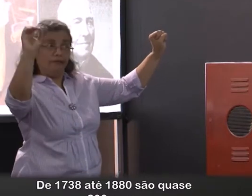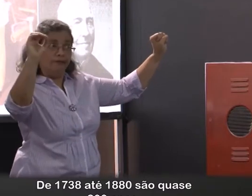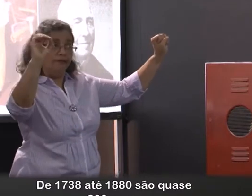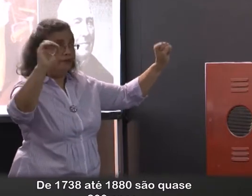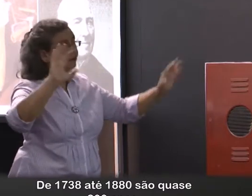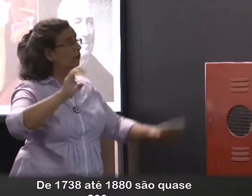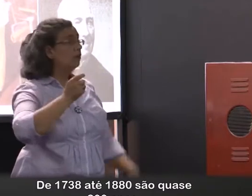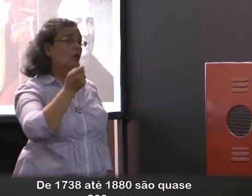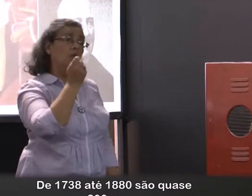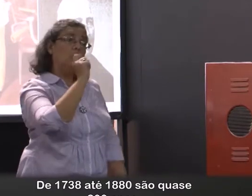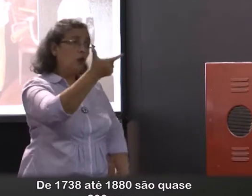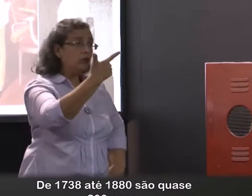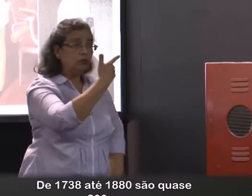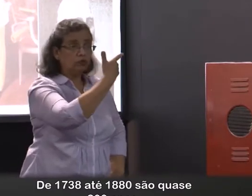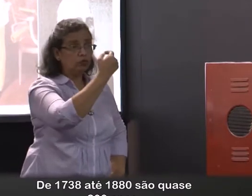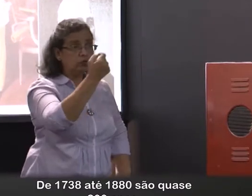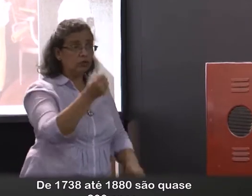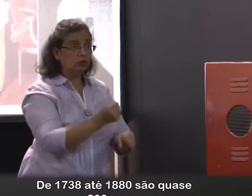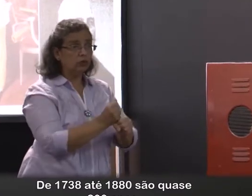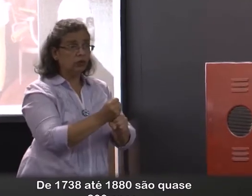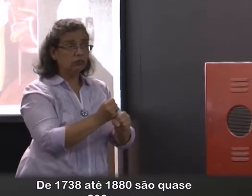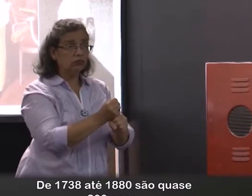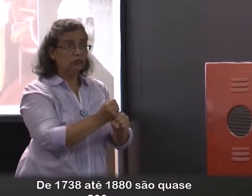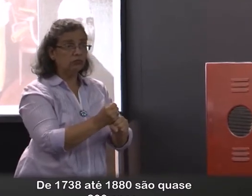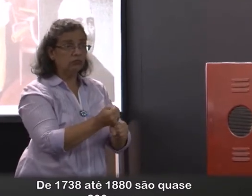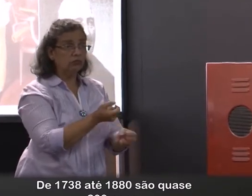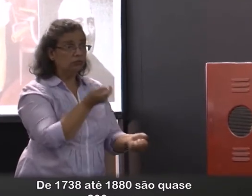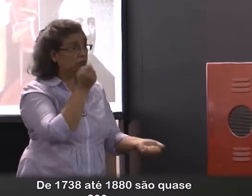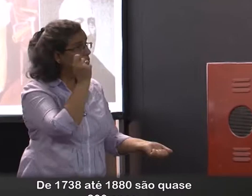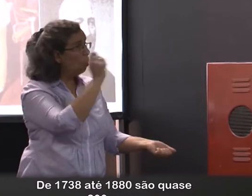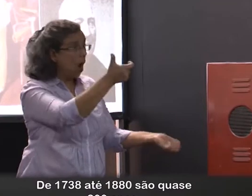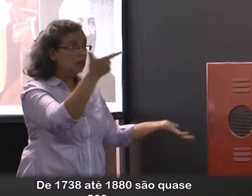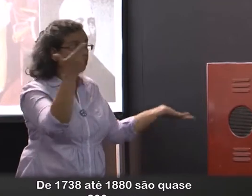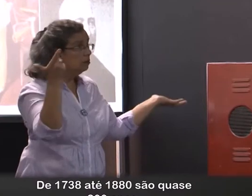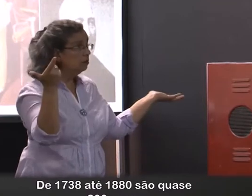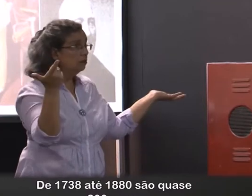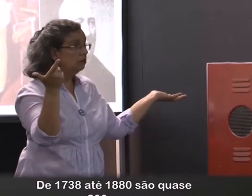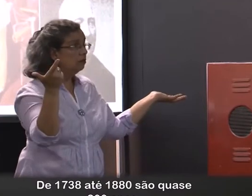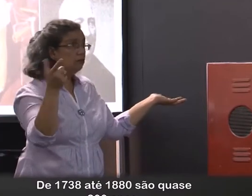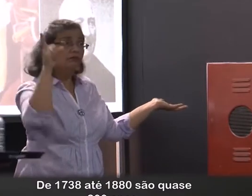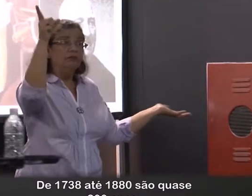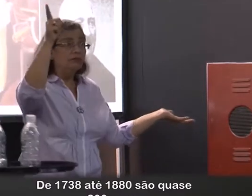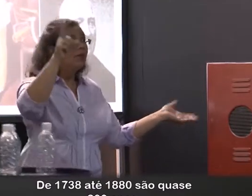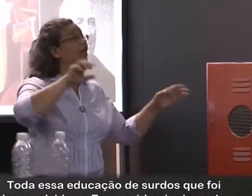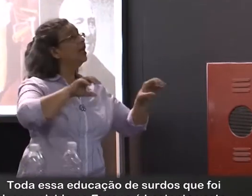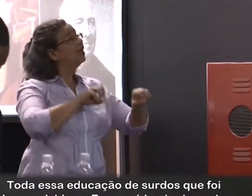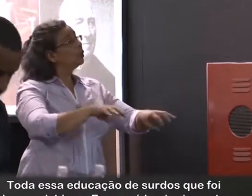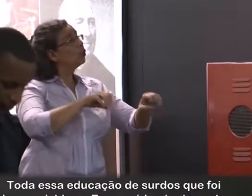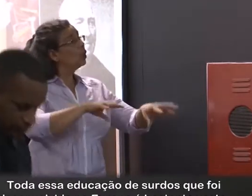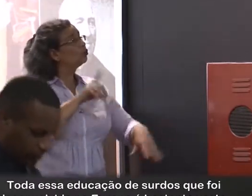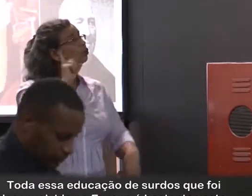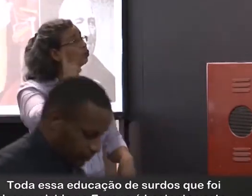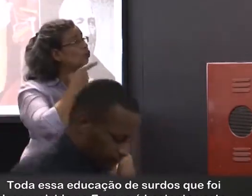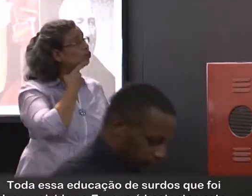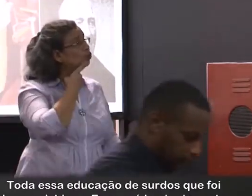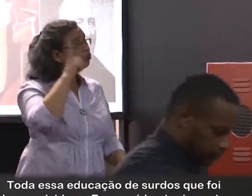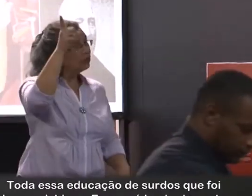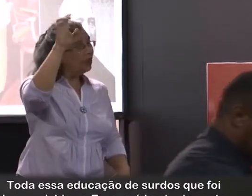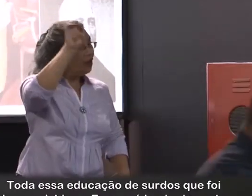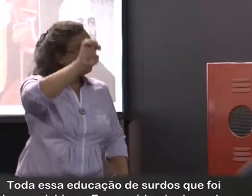1880, é mais ou menos 200 anos, é quase 200 anos, não é? Então, toda essa educação de surdos que